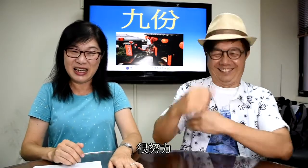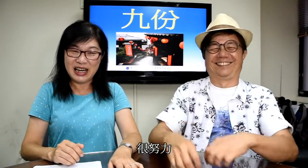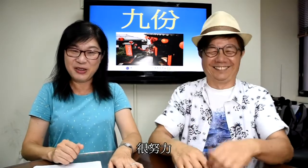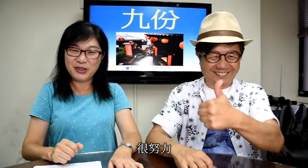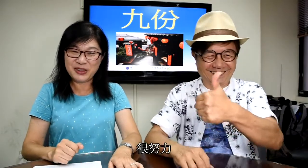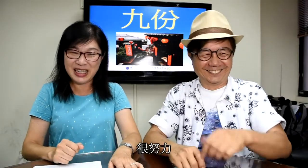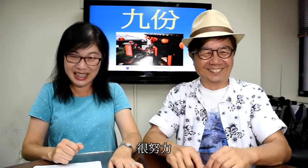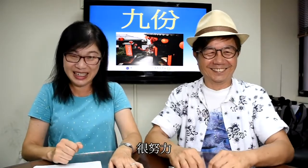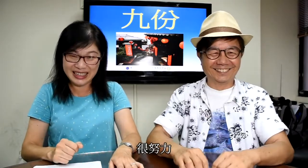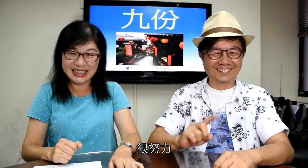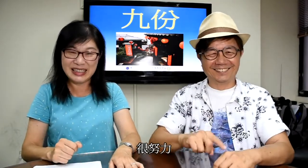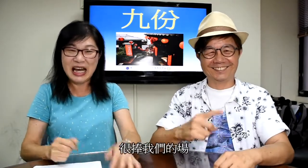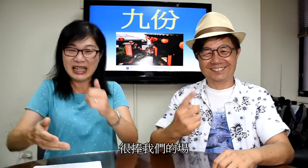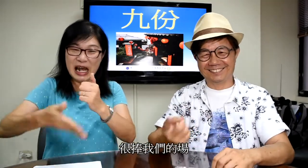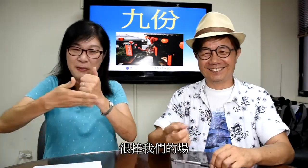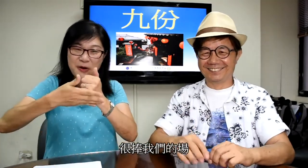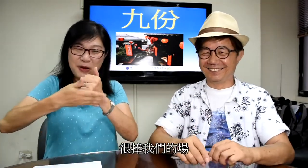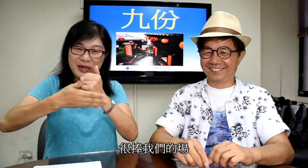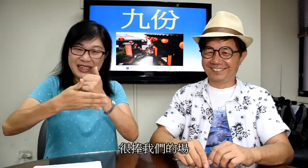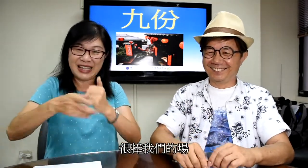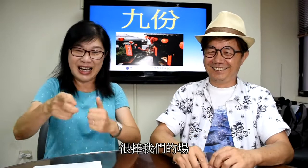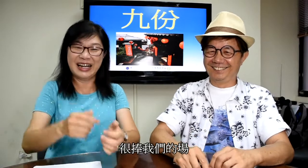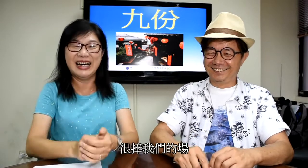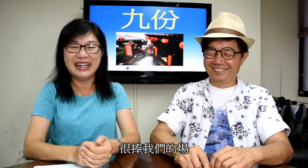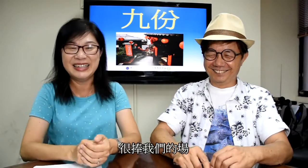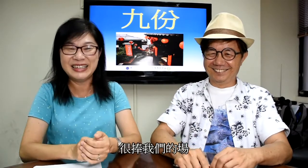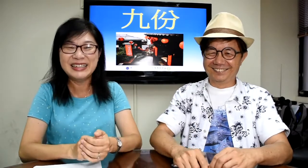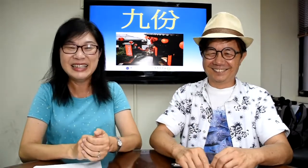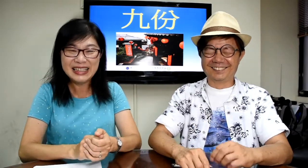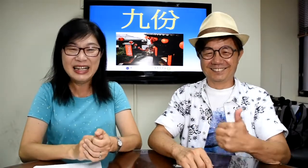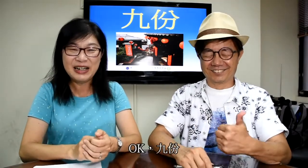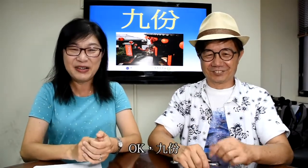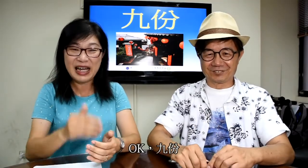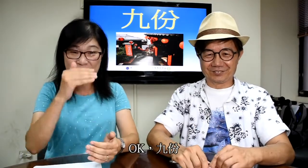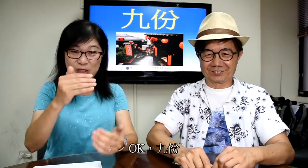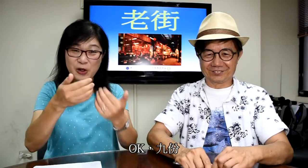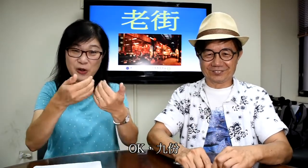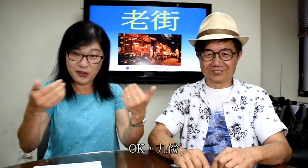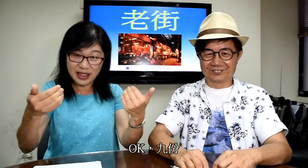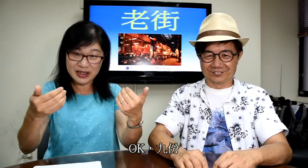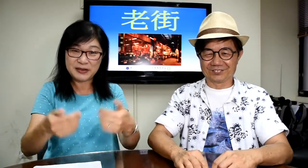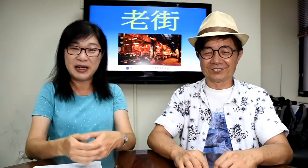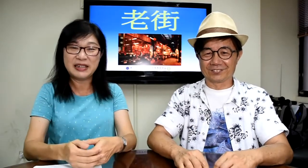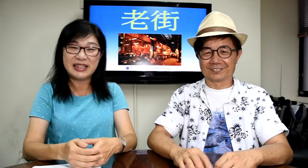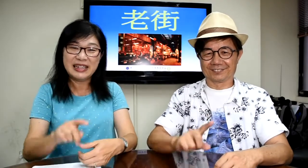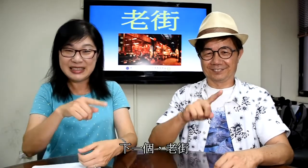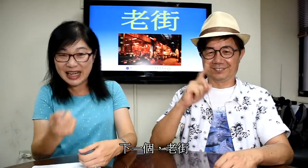很努力，他来捧我们的场。OK， 九份。下一